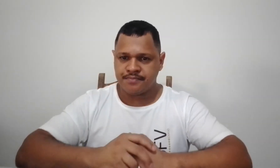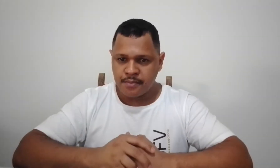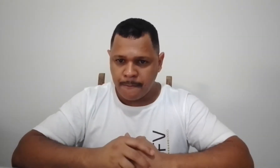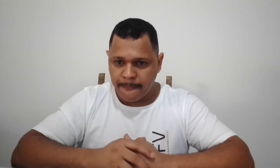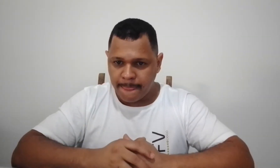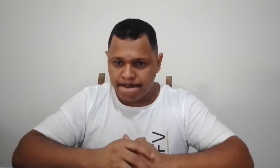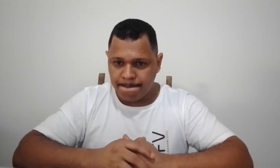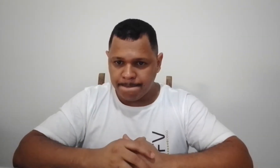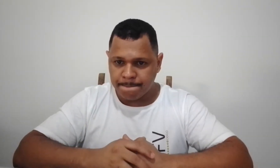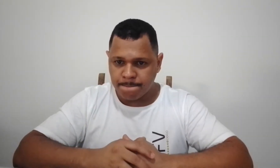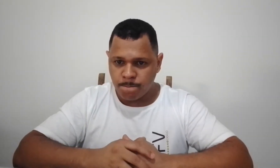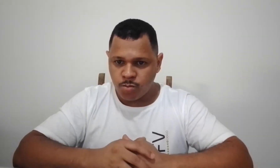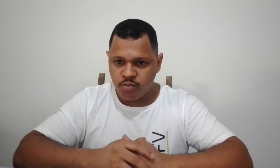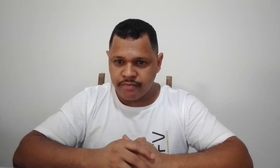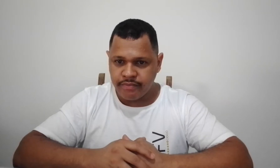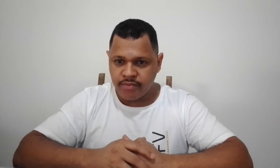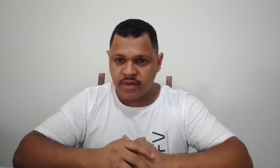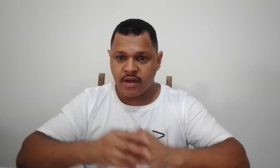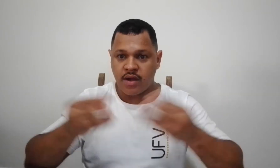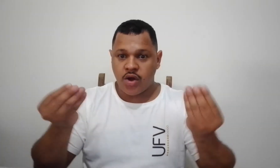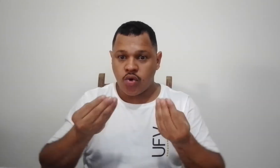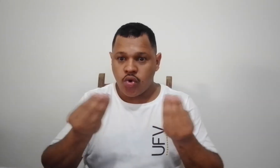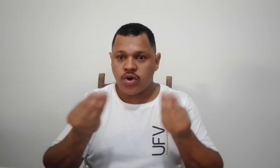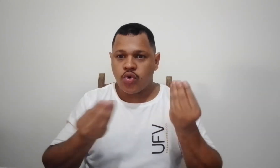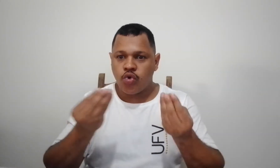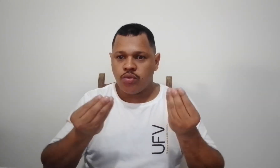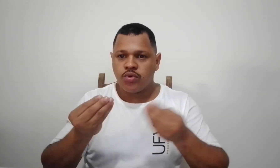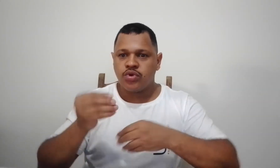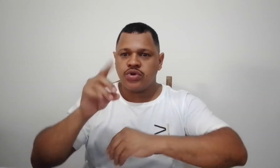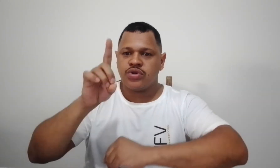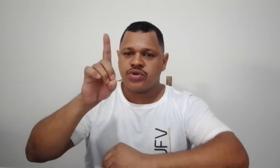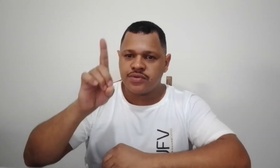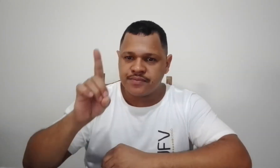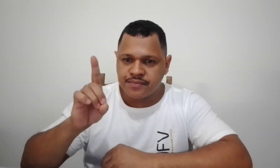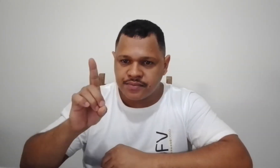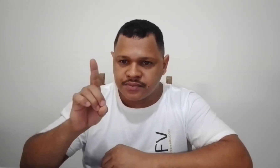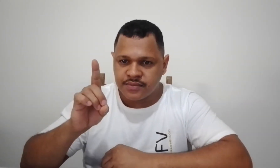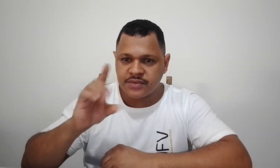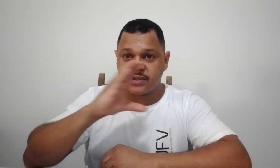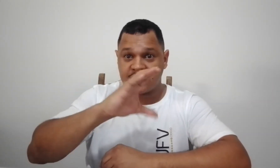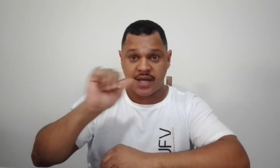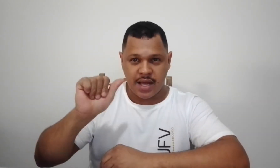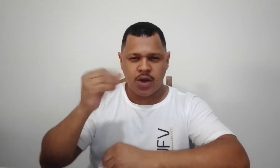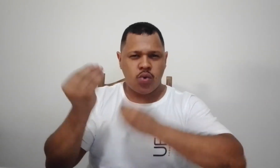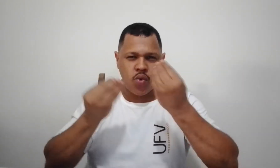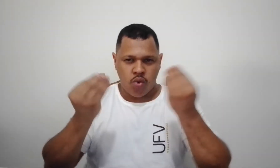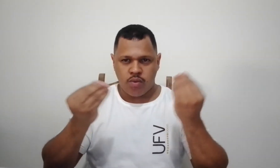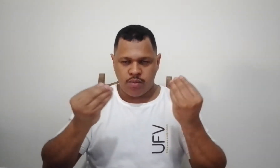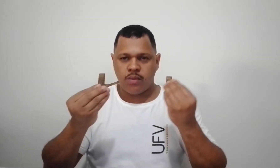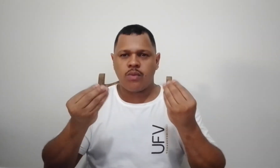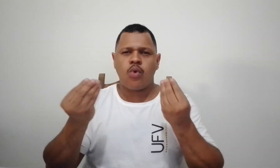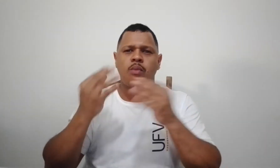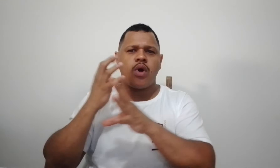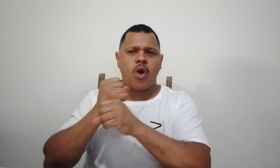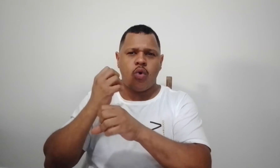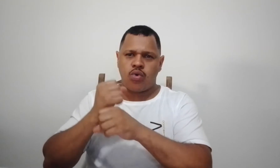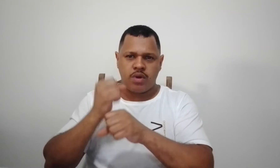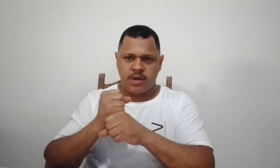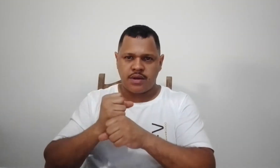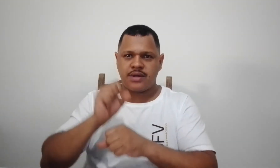passar para os conceitos de fasores. A gente faz um monte de continha com circuito elétrico. Imagina fazer essas continhas com senoide, vai ficar bem